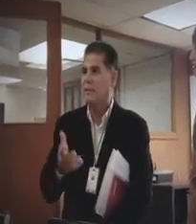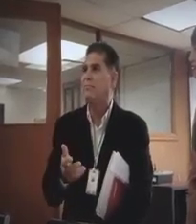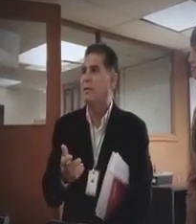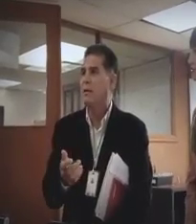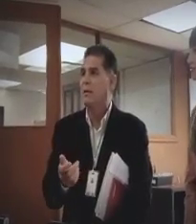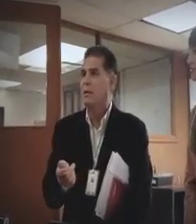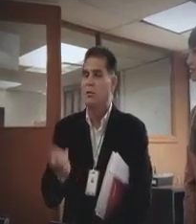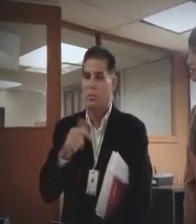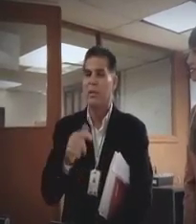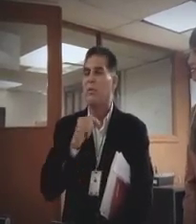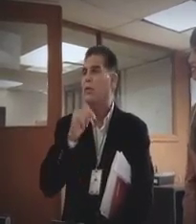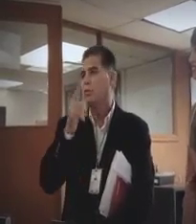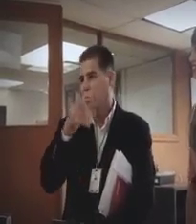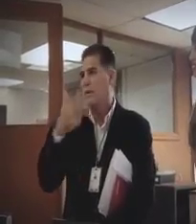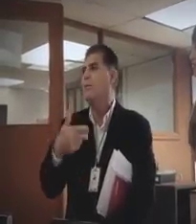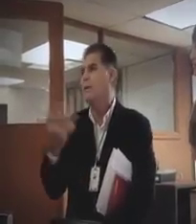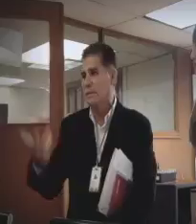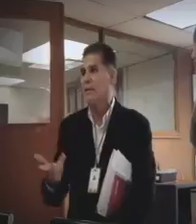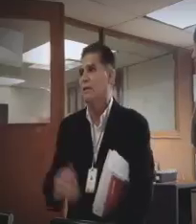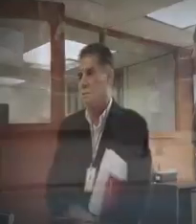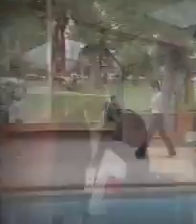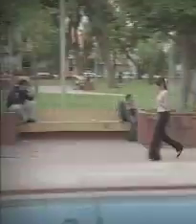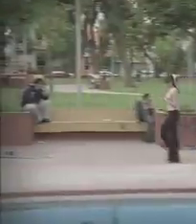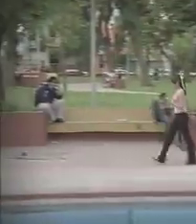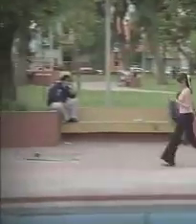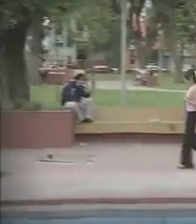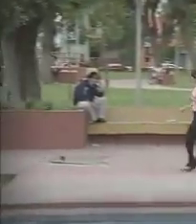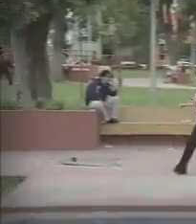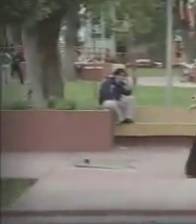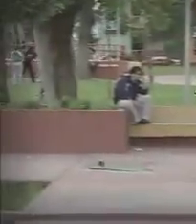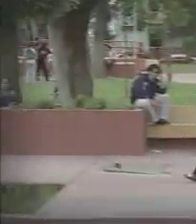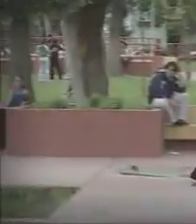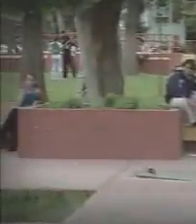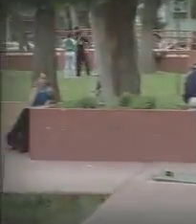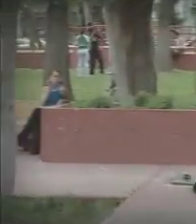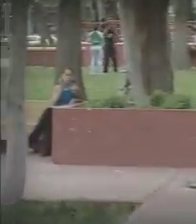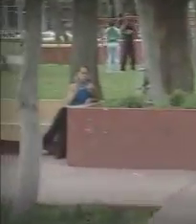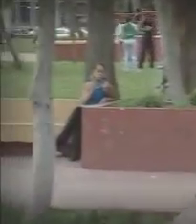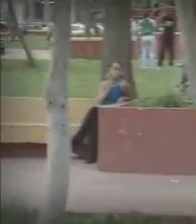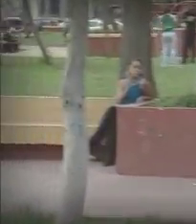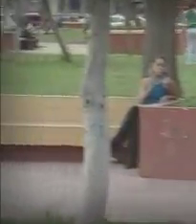participen tomando el curso de lengua de señas. En su derecho, Rodolfo Chávez Calderón.